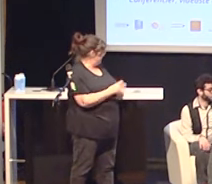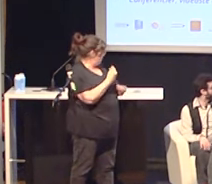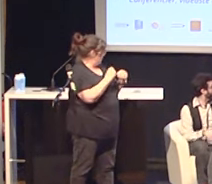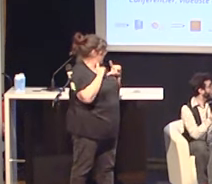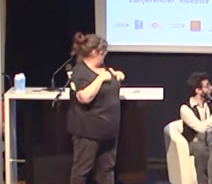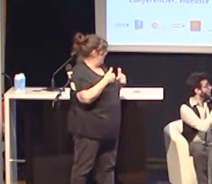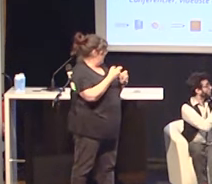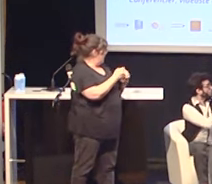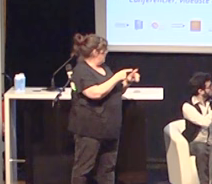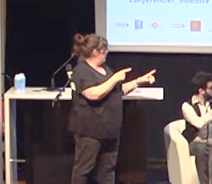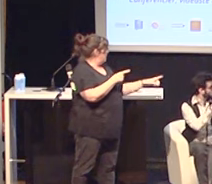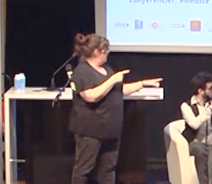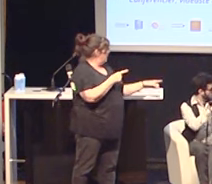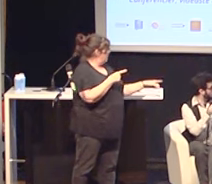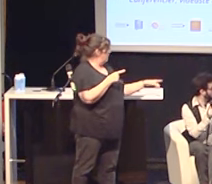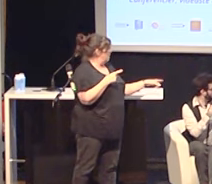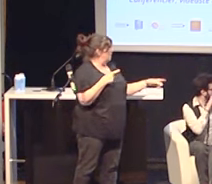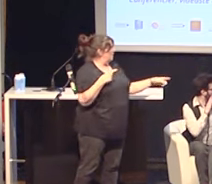d'ingénieurs.